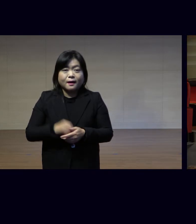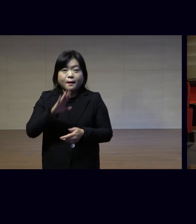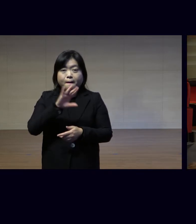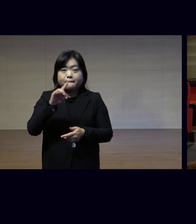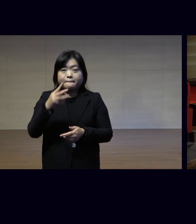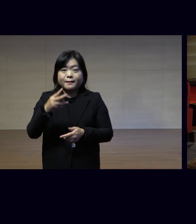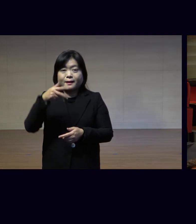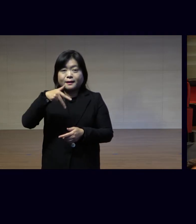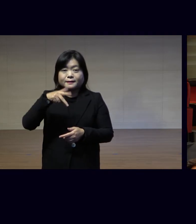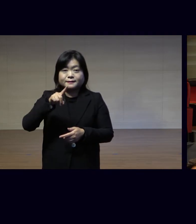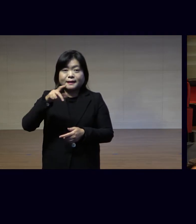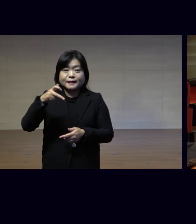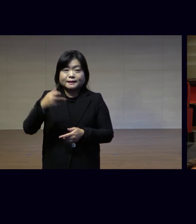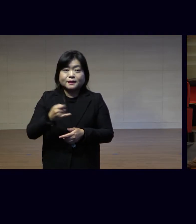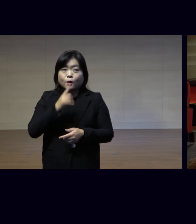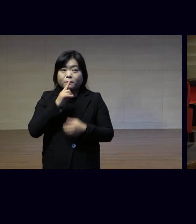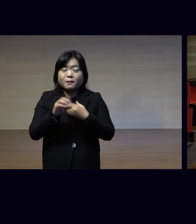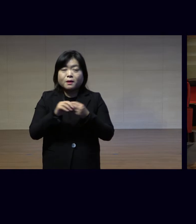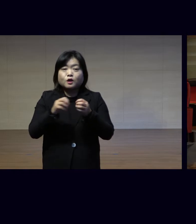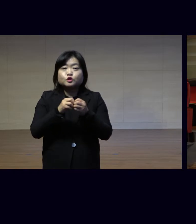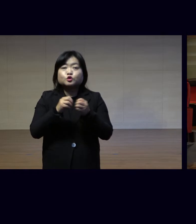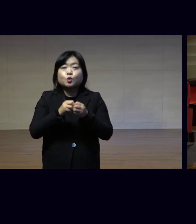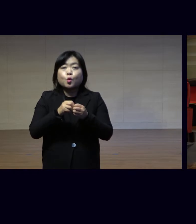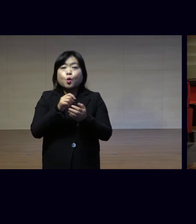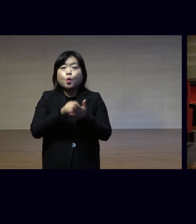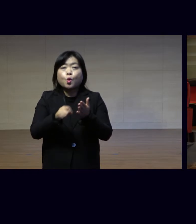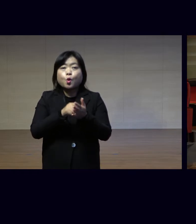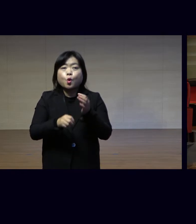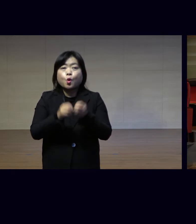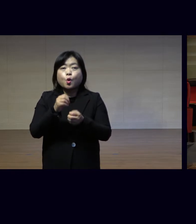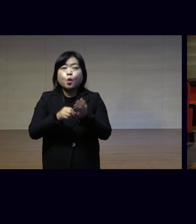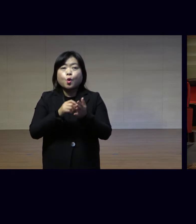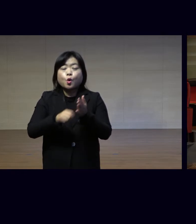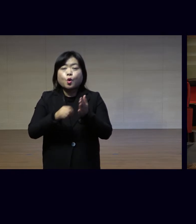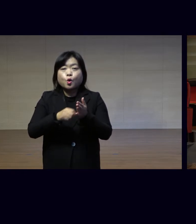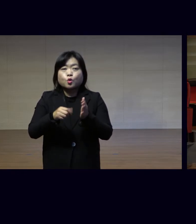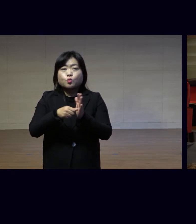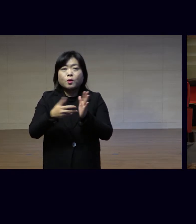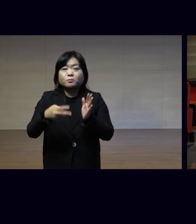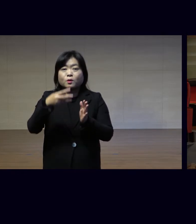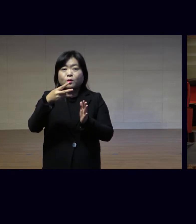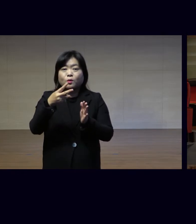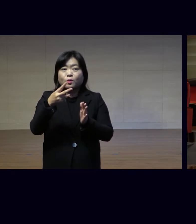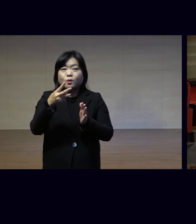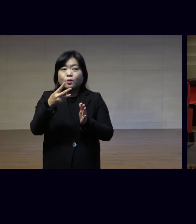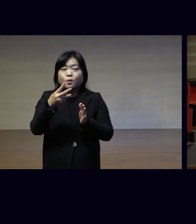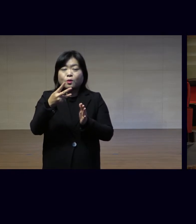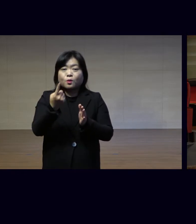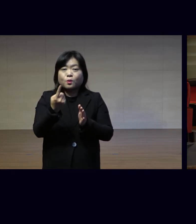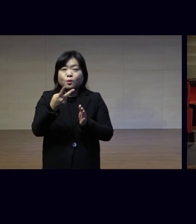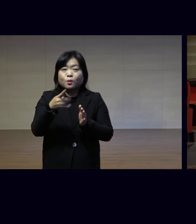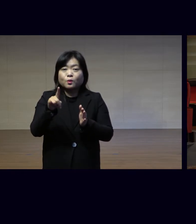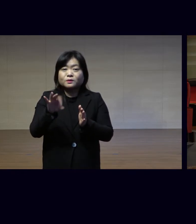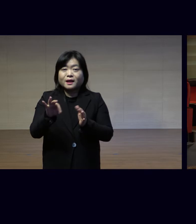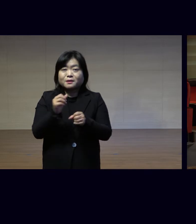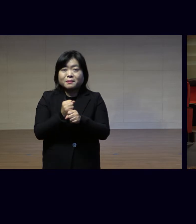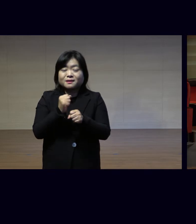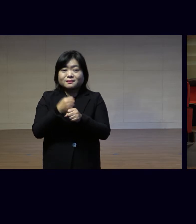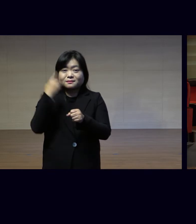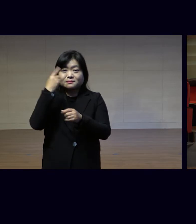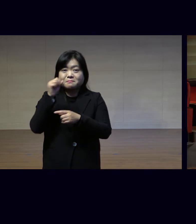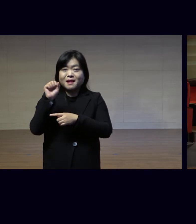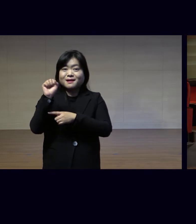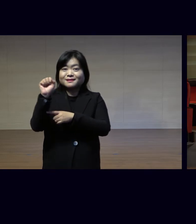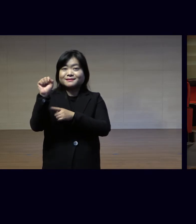발자크라 그러면은 물론 소설도 유명하고 그런데 로댕이 만들었는 발자크 상을 제일 먼저 떠오르게